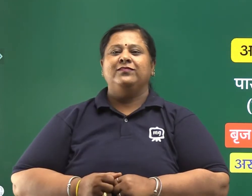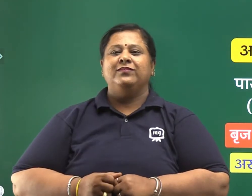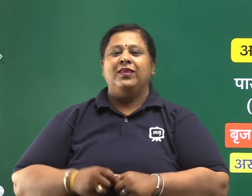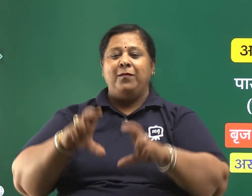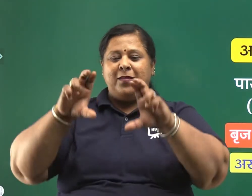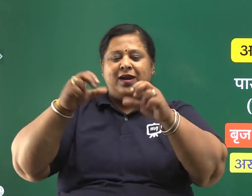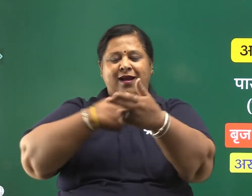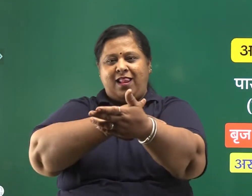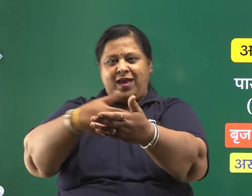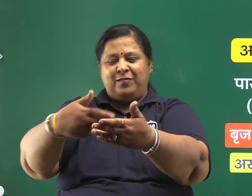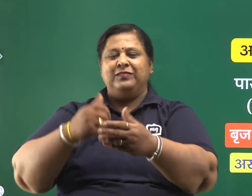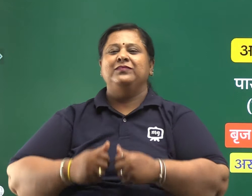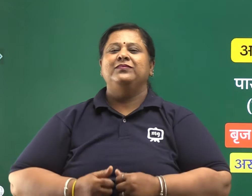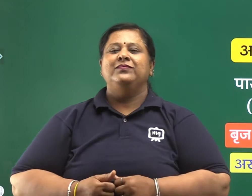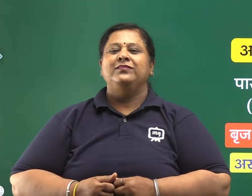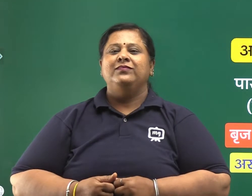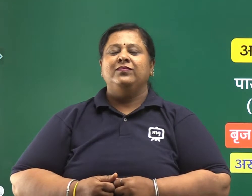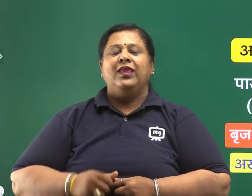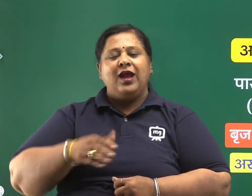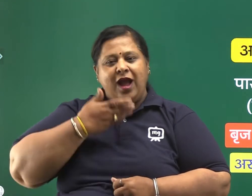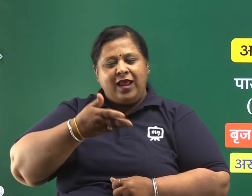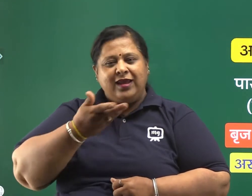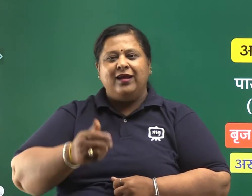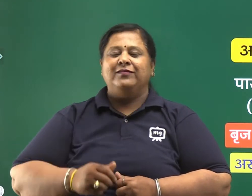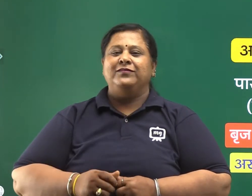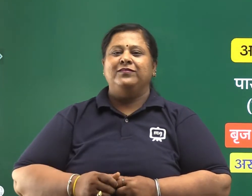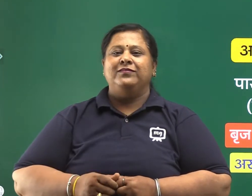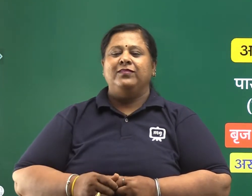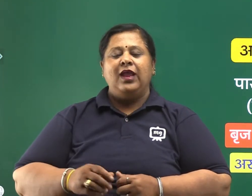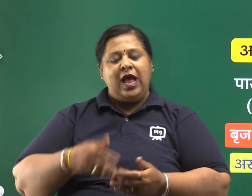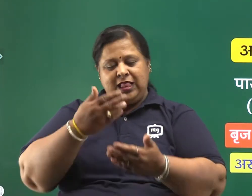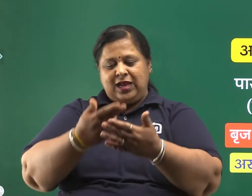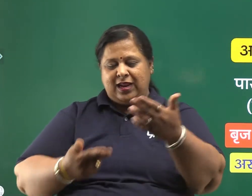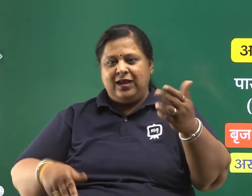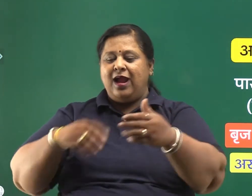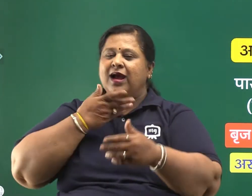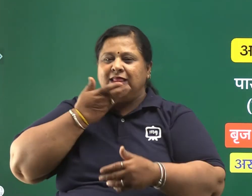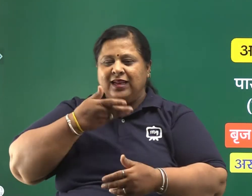पार नज़र के कहानी का अध्ययन करेंगे।